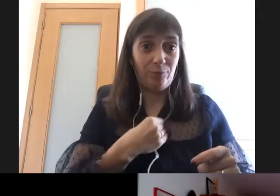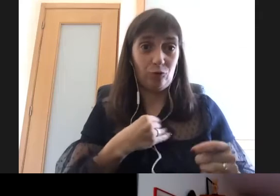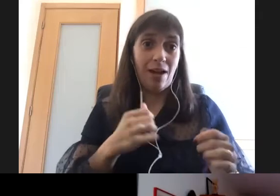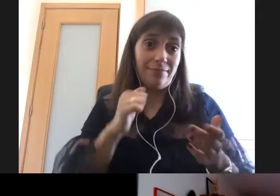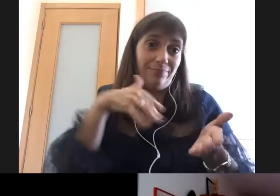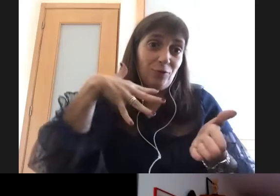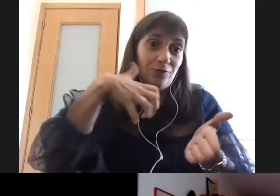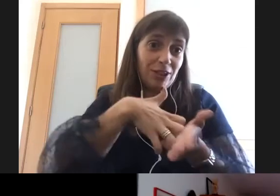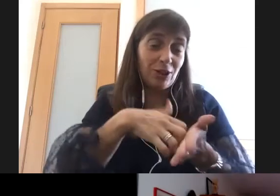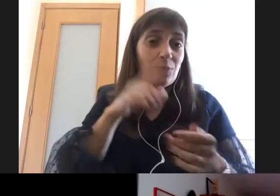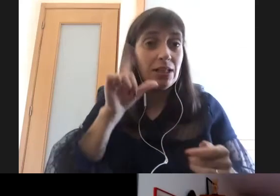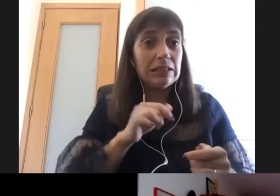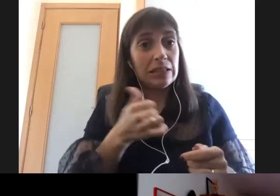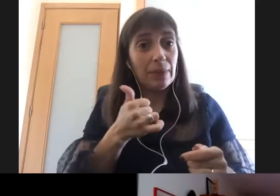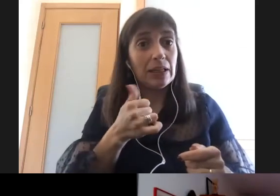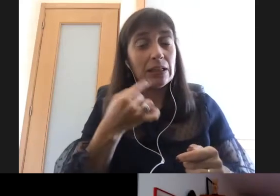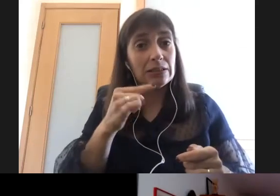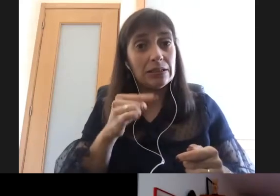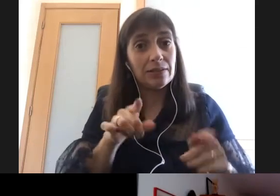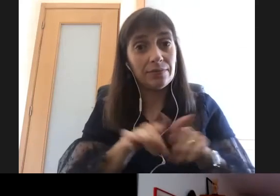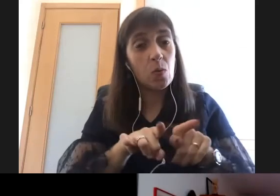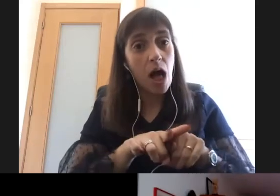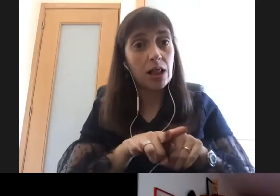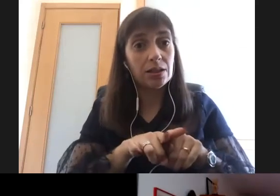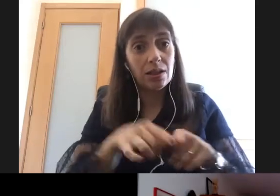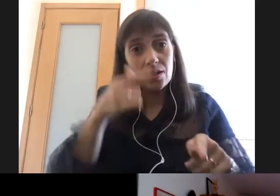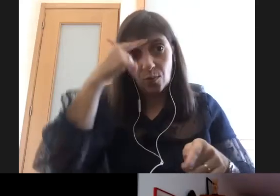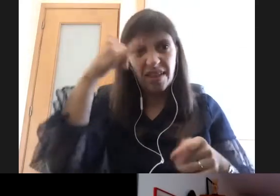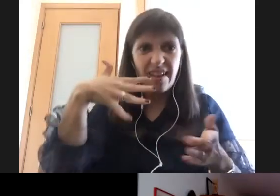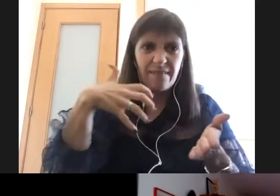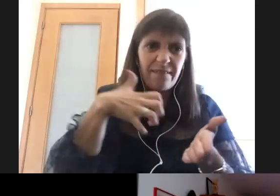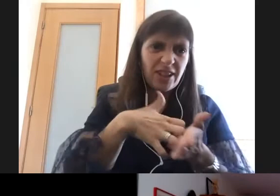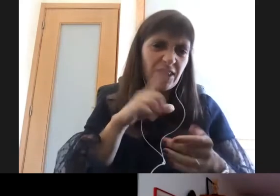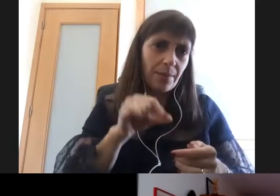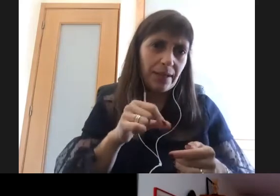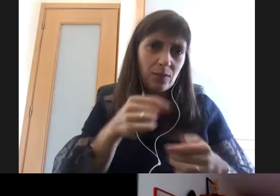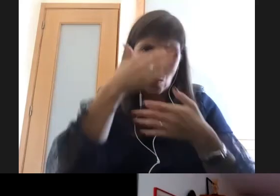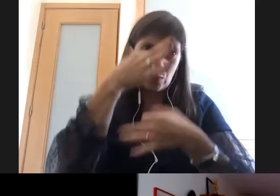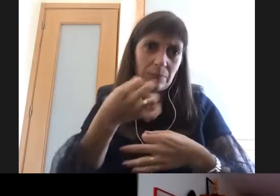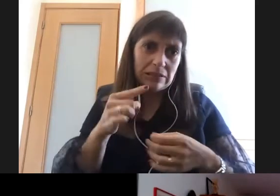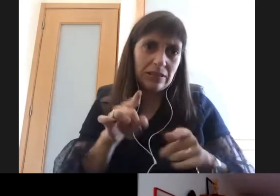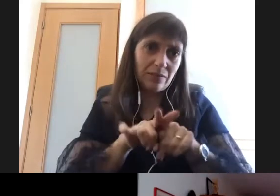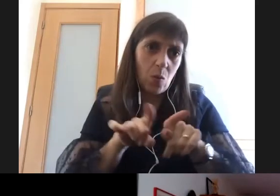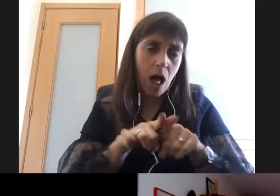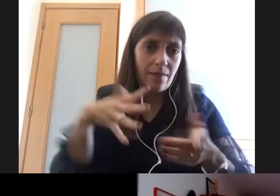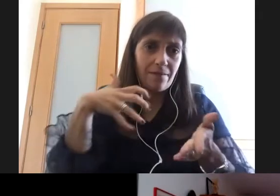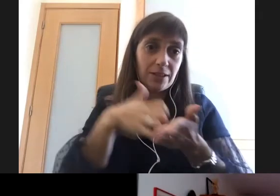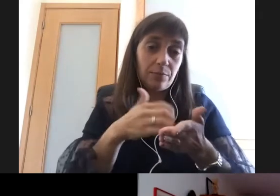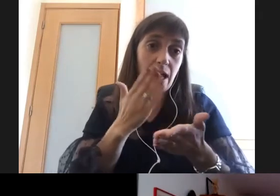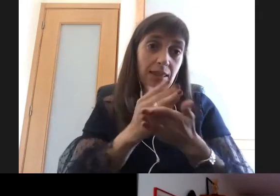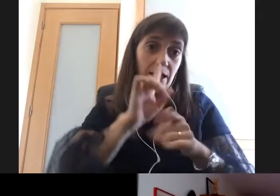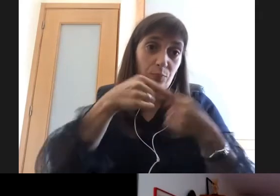também ele, de certa maneira, teve um regime fascista ou, pelo menos, alinhado, até deixar de ser.